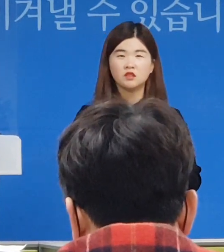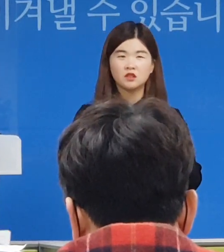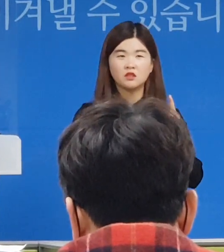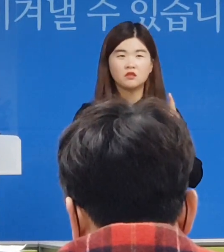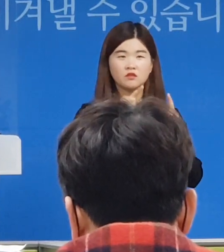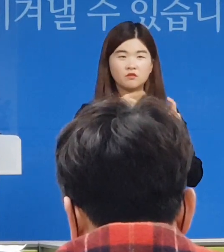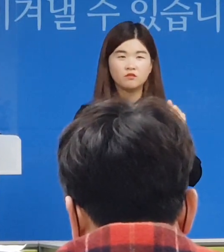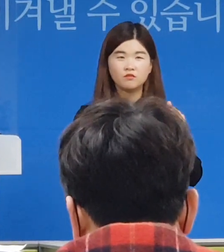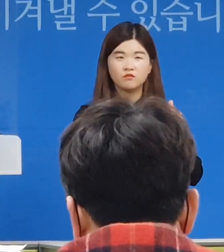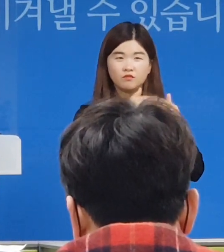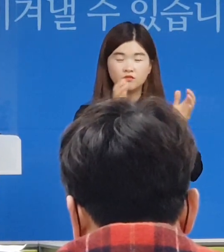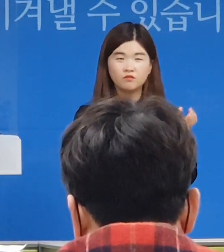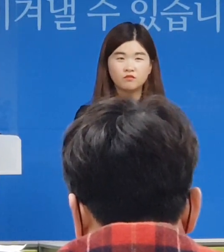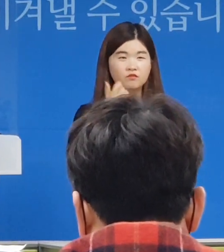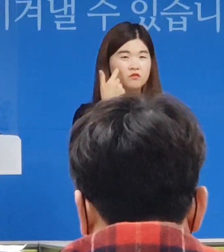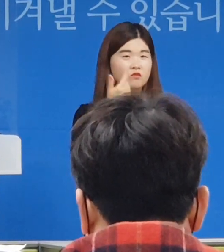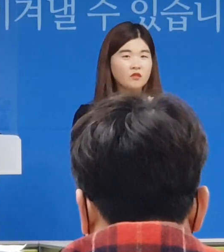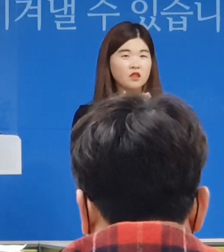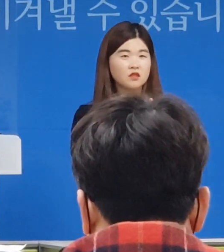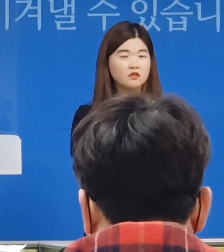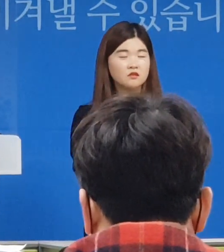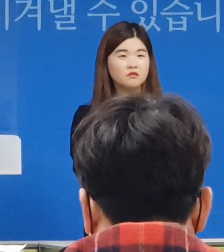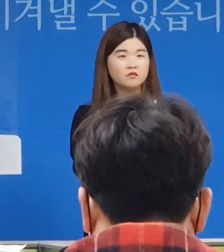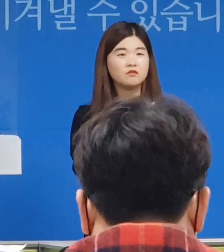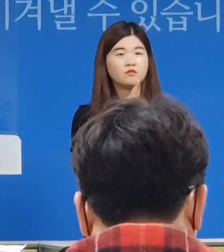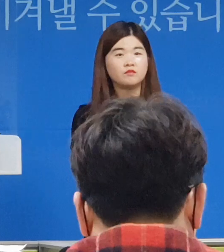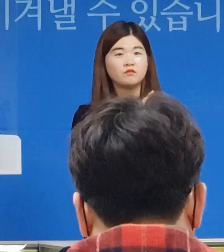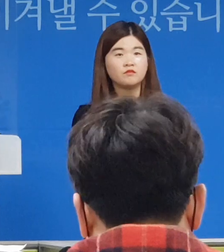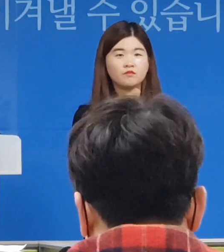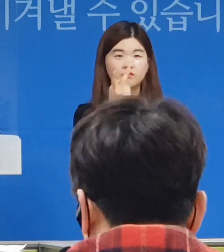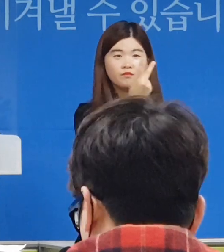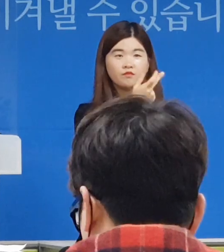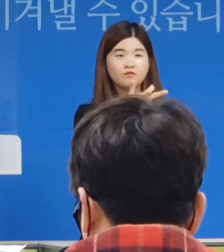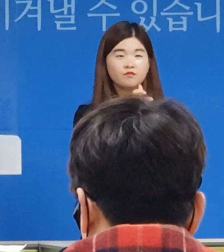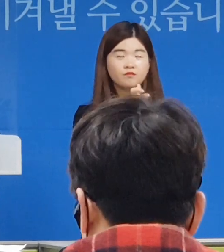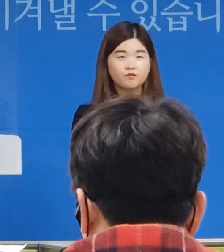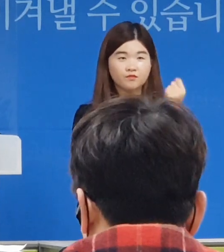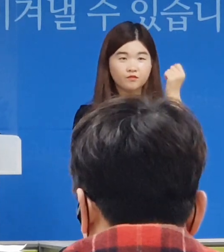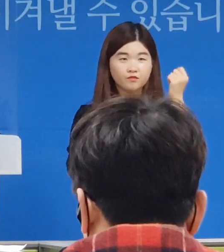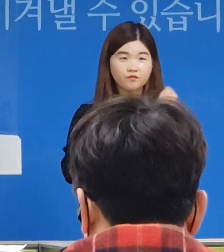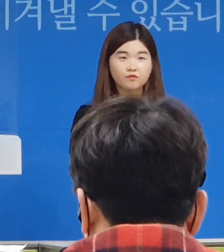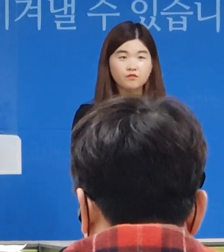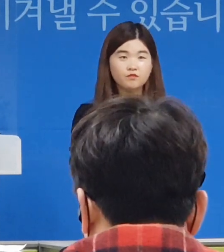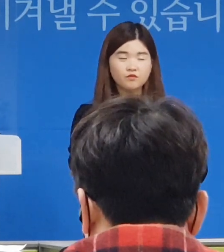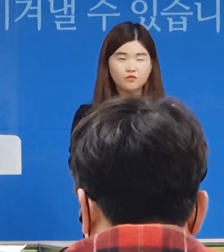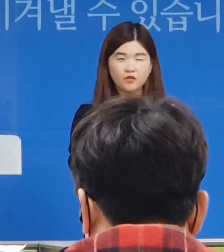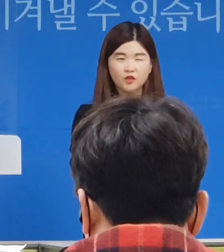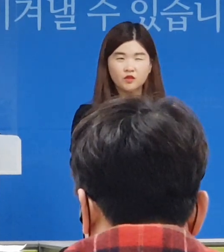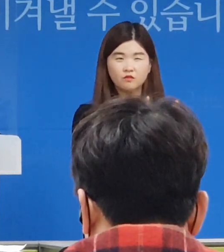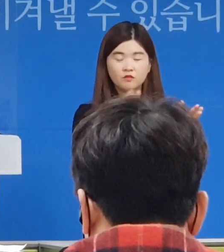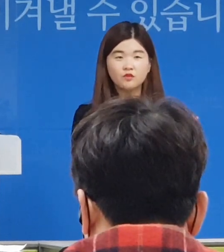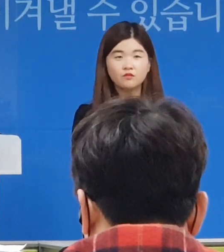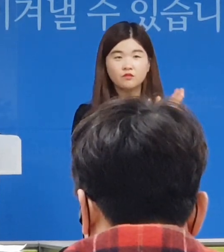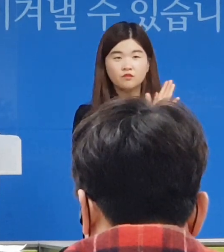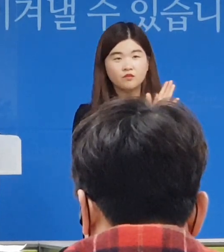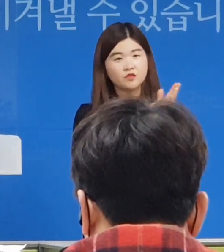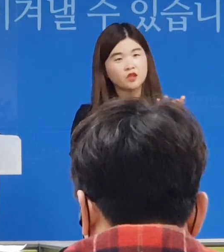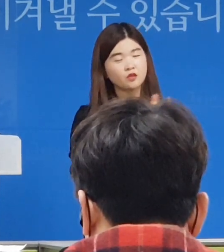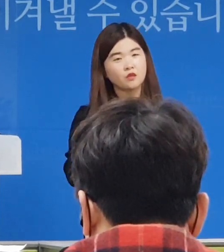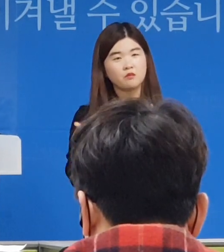1차적으로 교육부에서 지대한 것은 2017년도를 기준으로 한 교육부 고시가 제도 수정하고 전혀 안